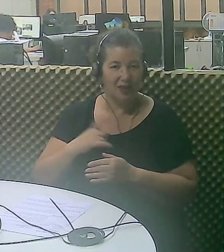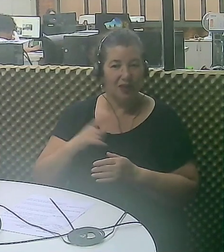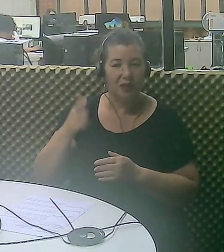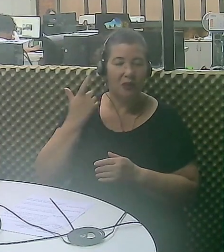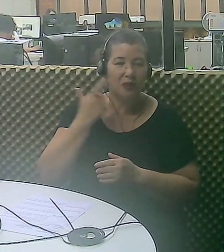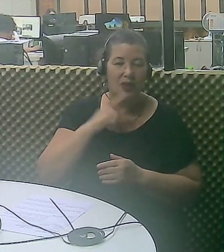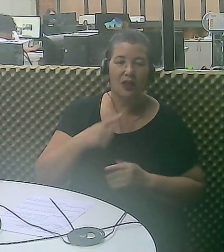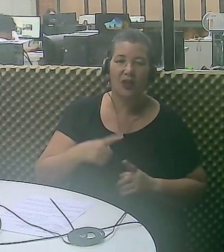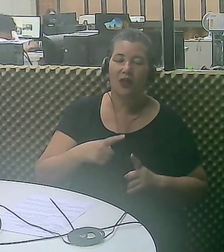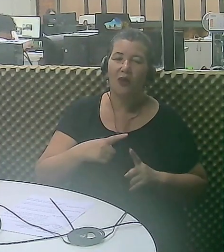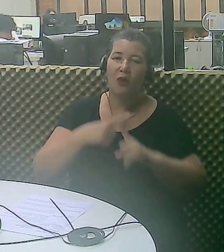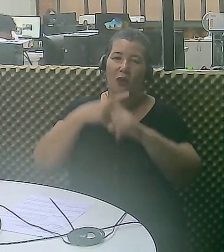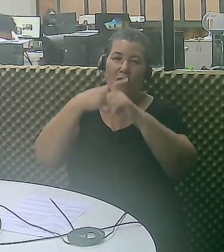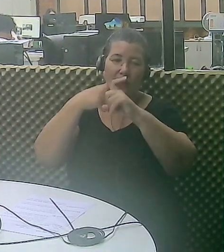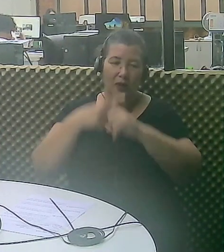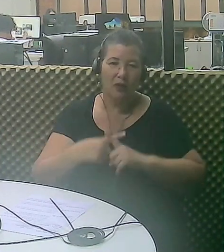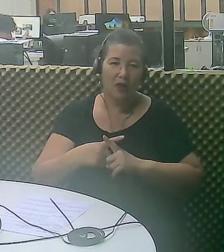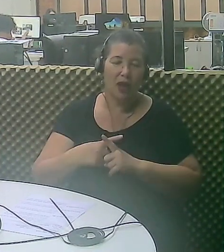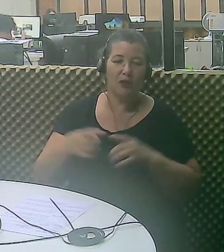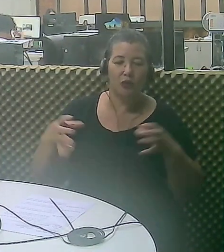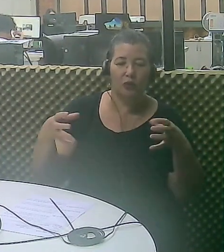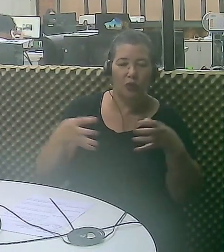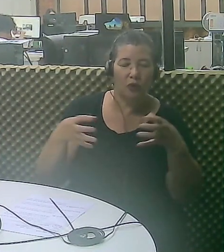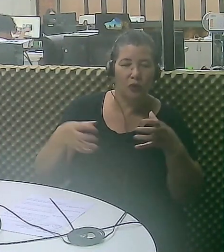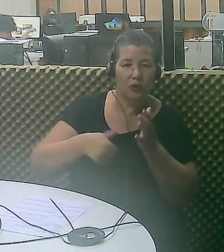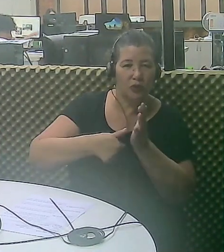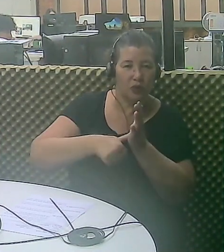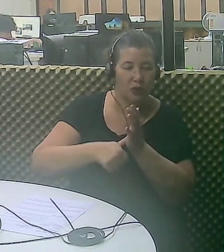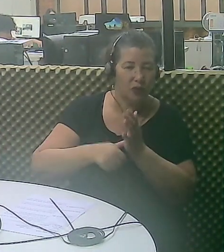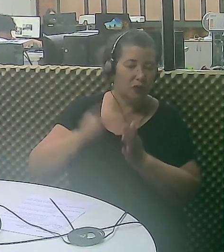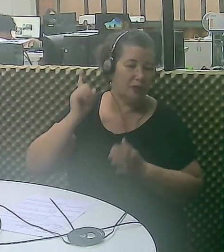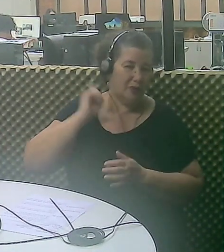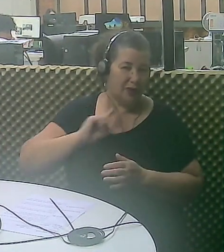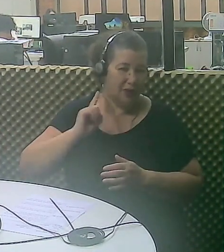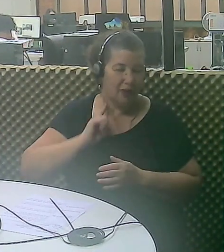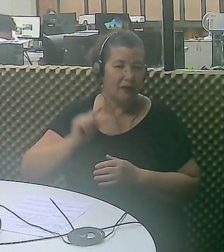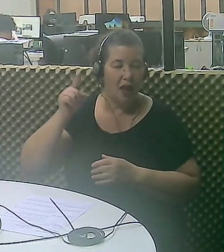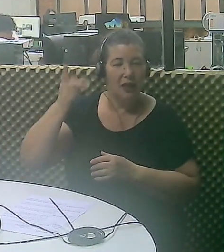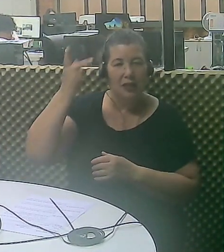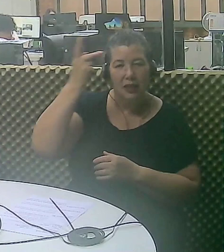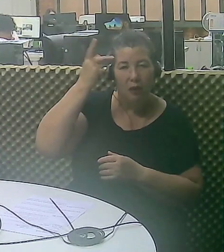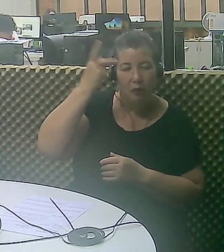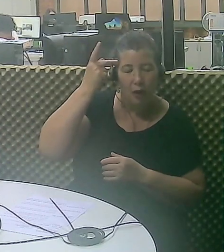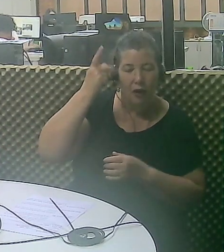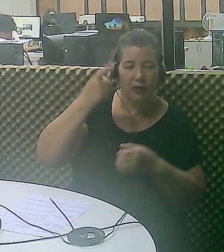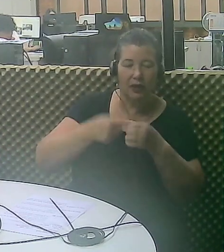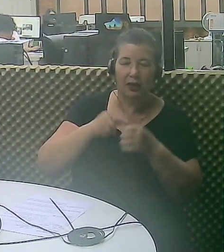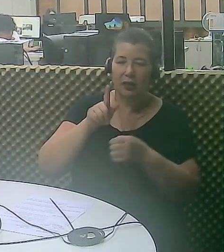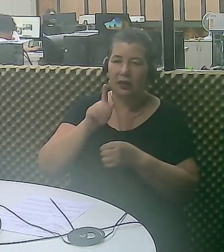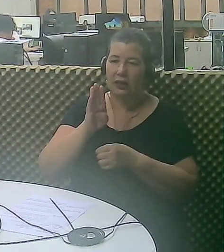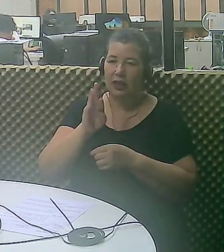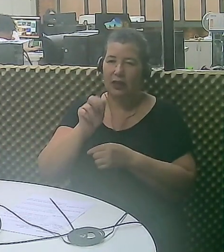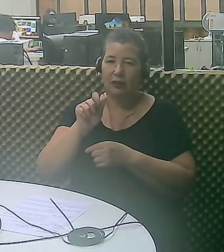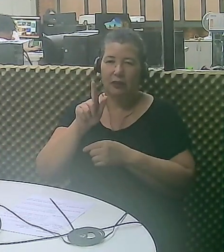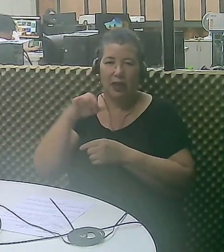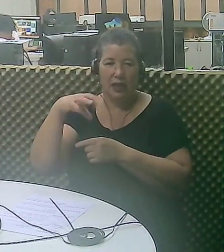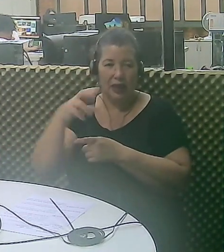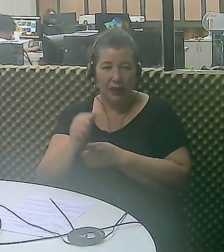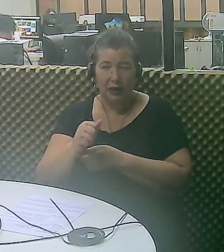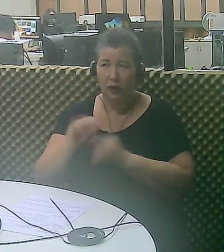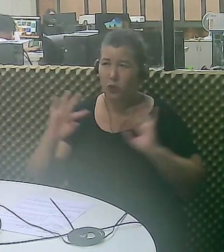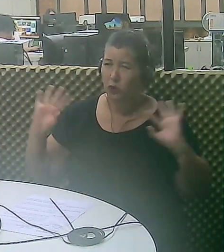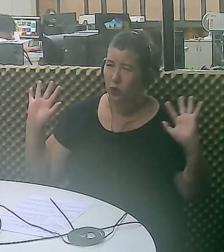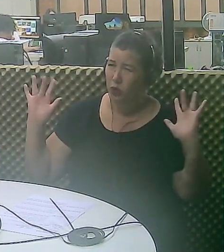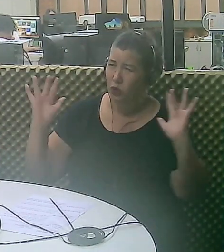Interclubes Loterias Caixa de Atletismo Sub-23, disputado em Bragança Paulista, com a participação de equipes de todo o